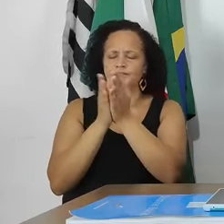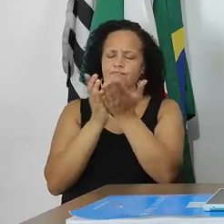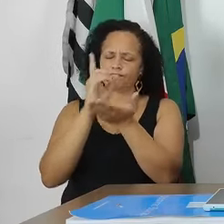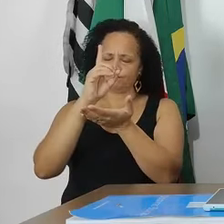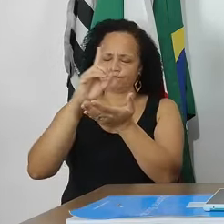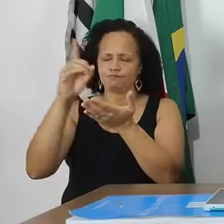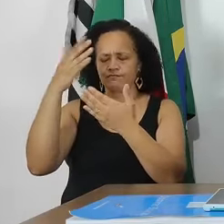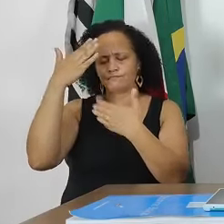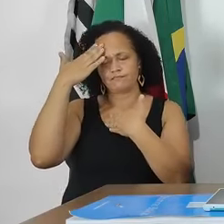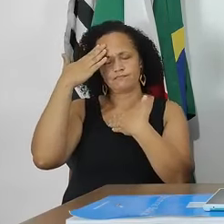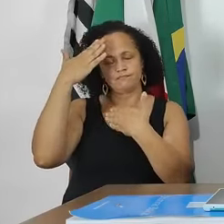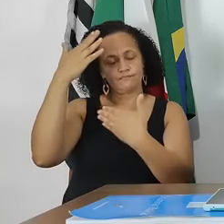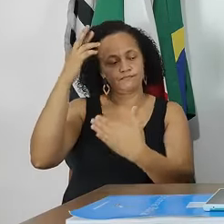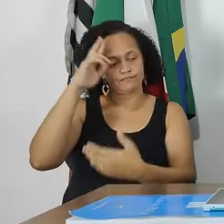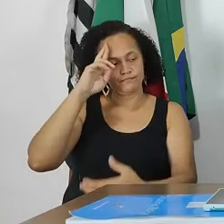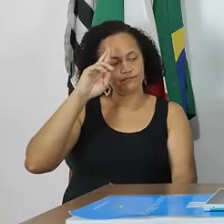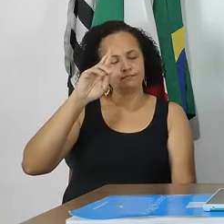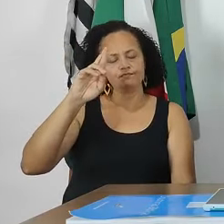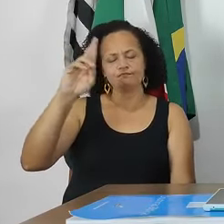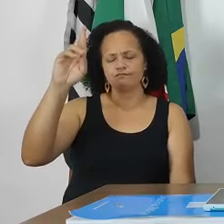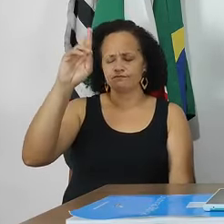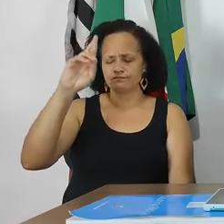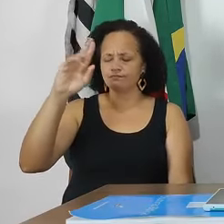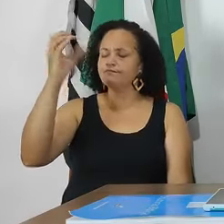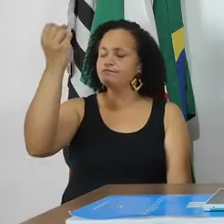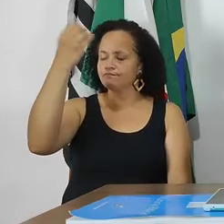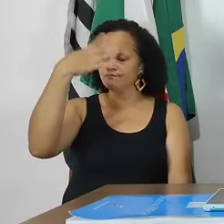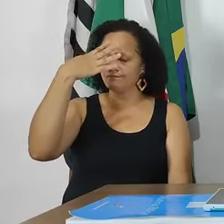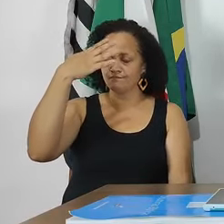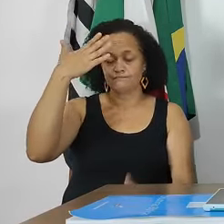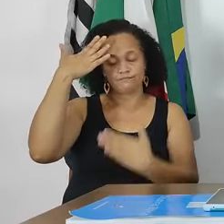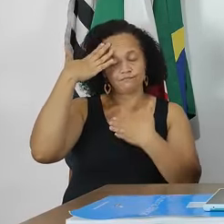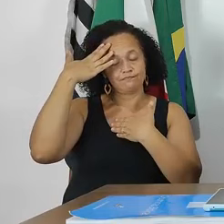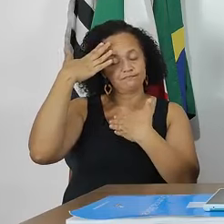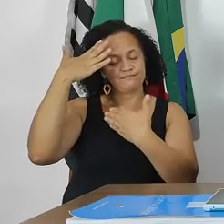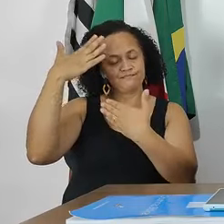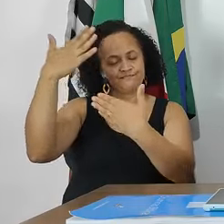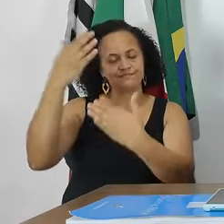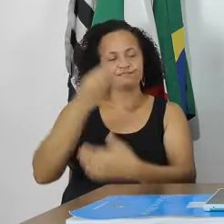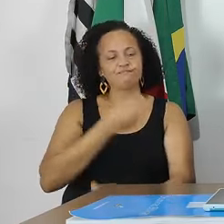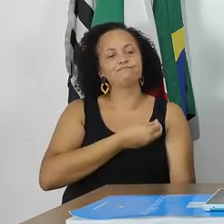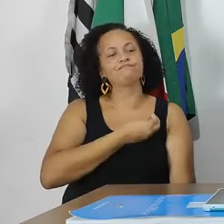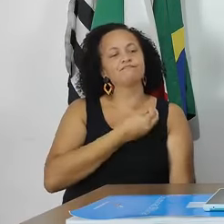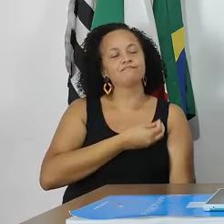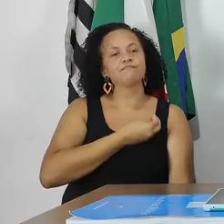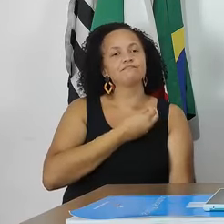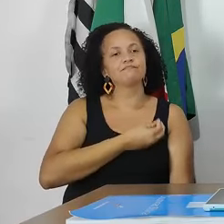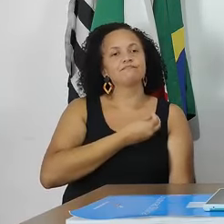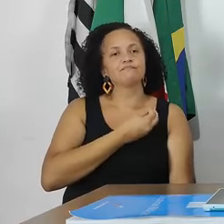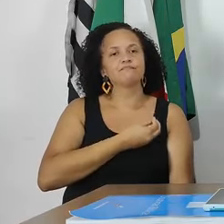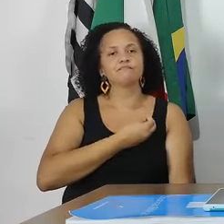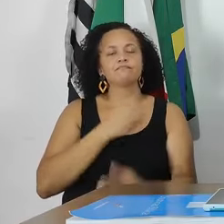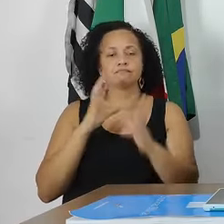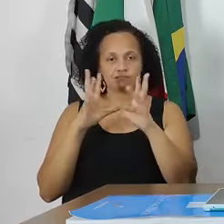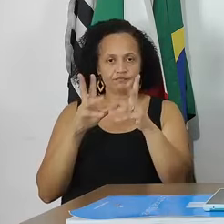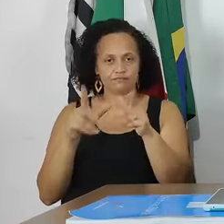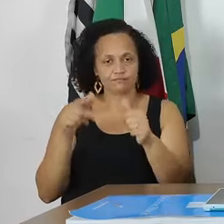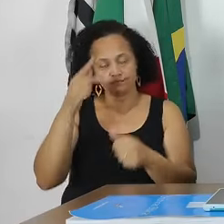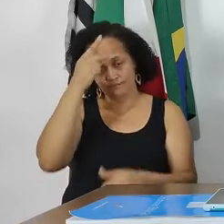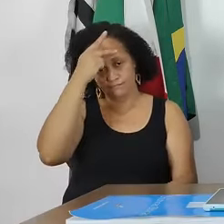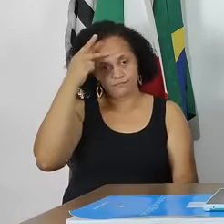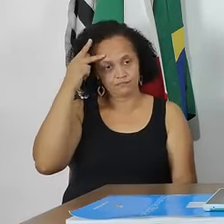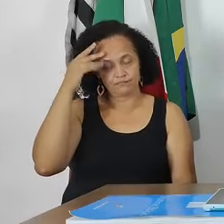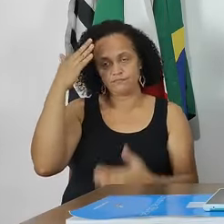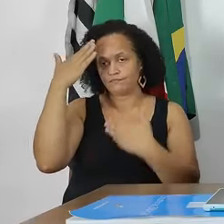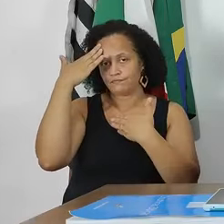te agradeço, Senhor, pela tua revelação, eu já te agradeço pelas vidas que estão escutando essa palavra, eu já te